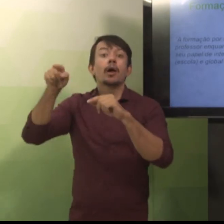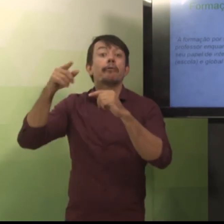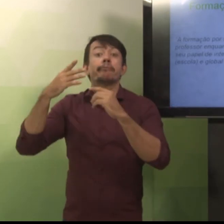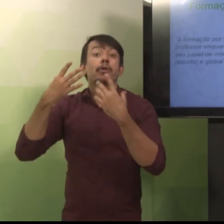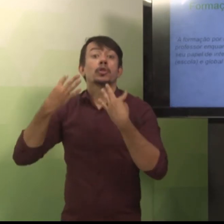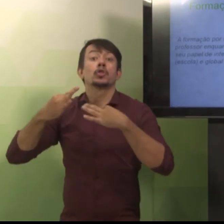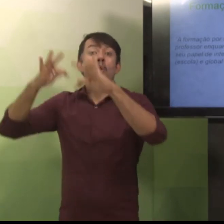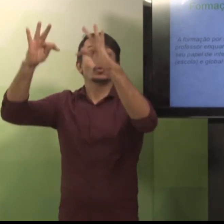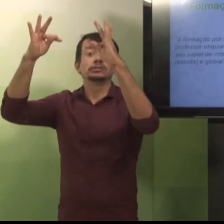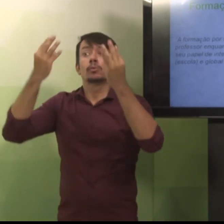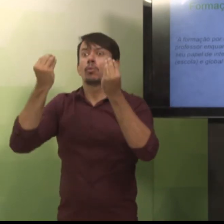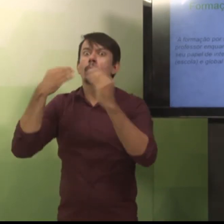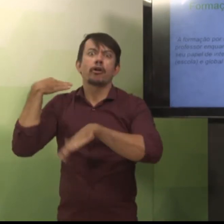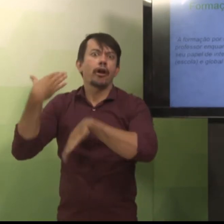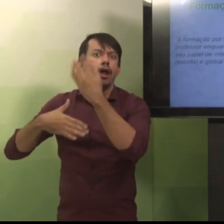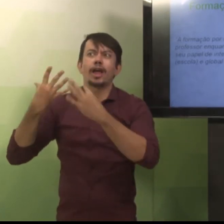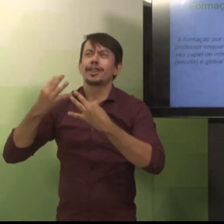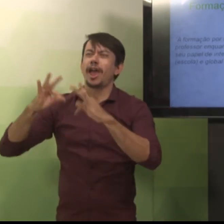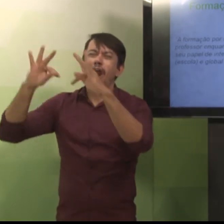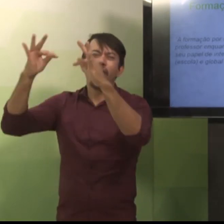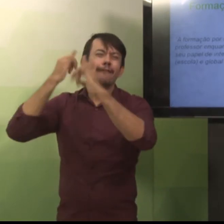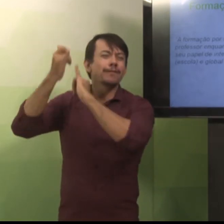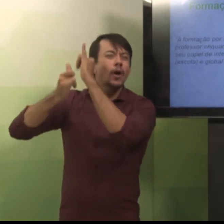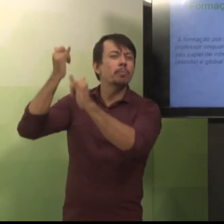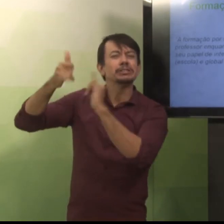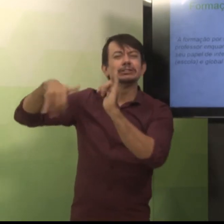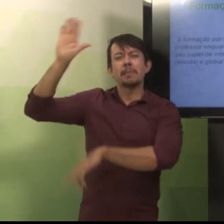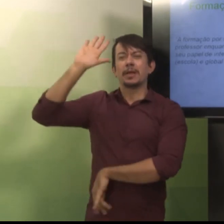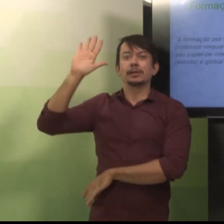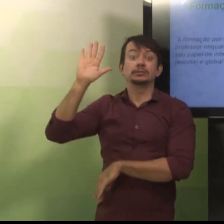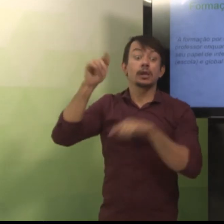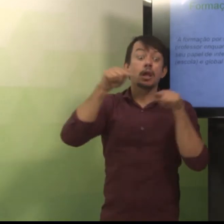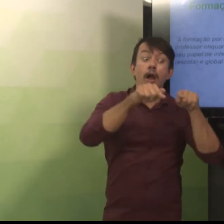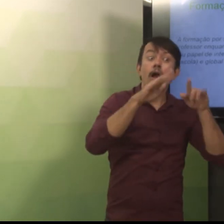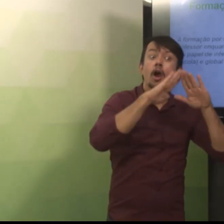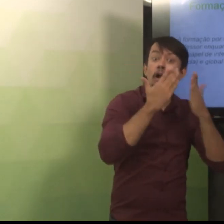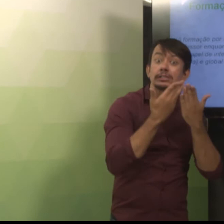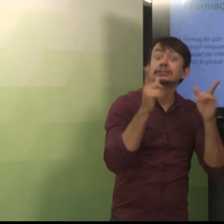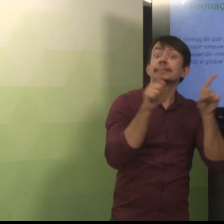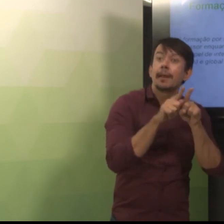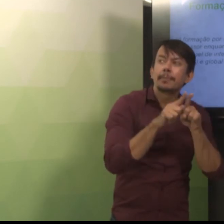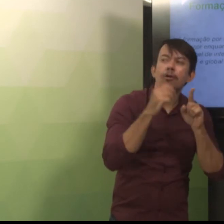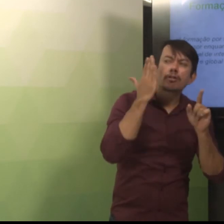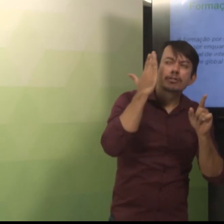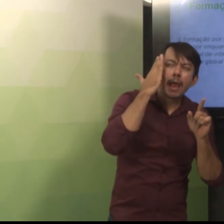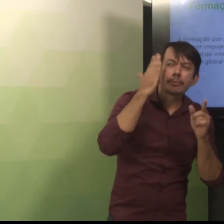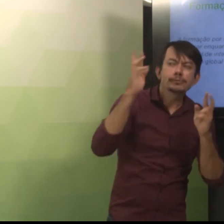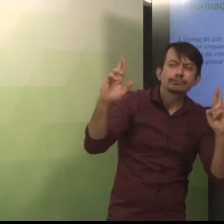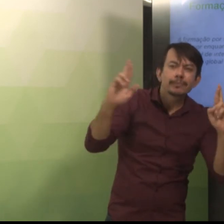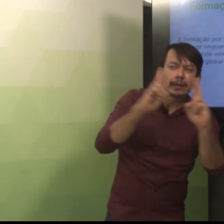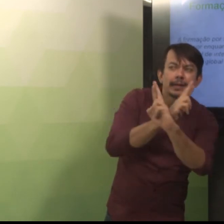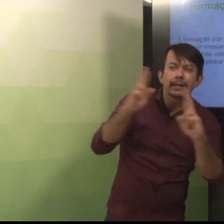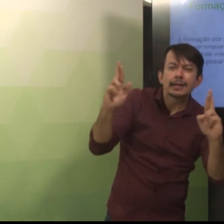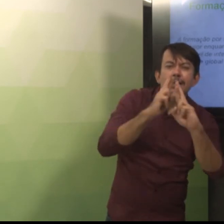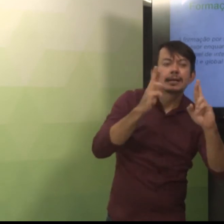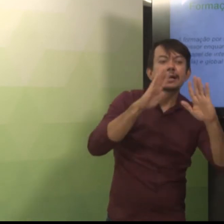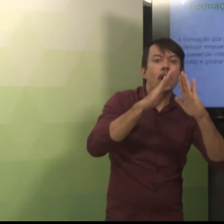relação. Com relação à tecnologia, informação, a escola ela precisa se